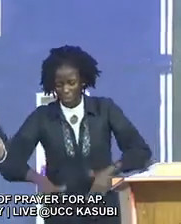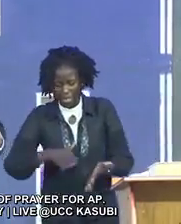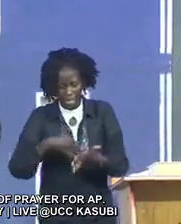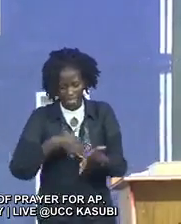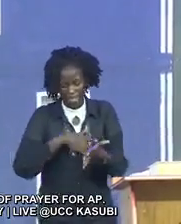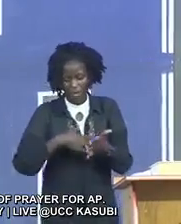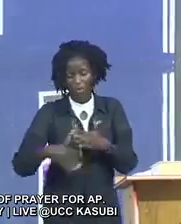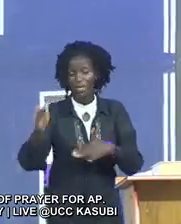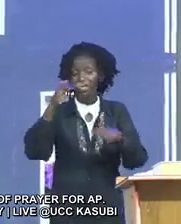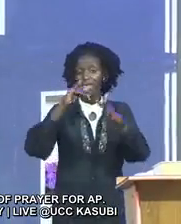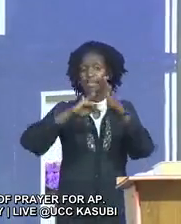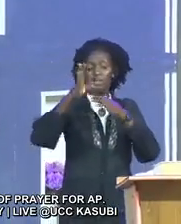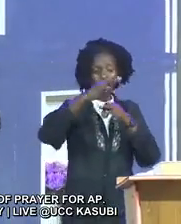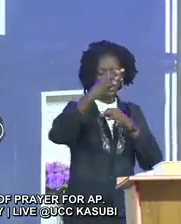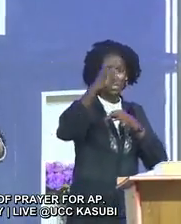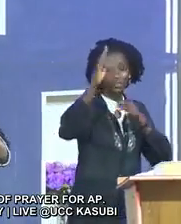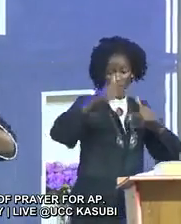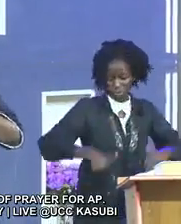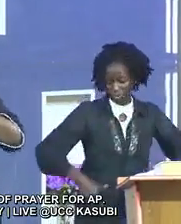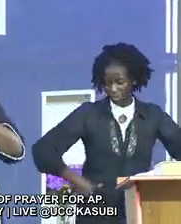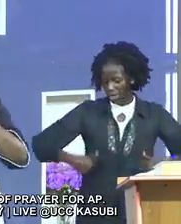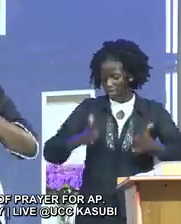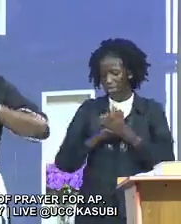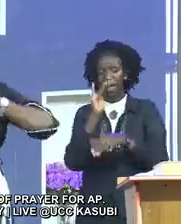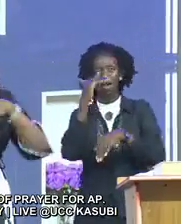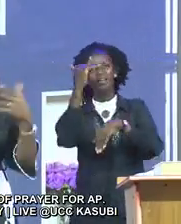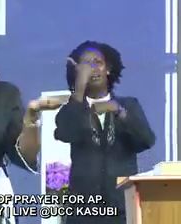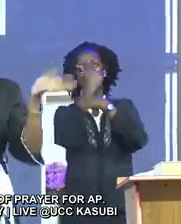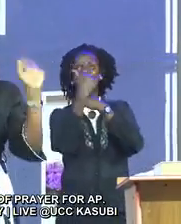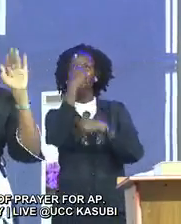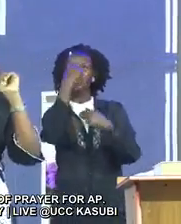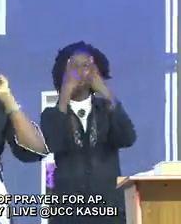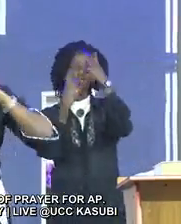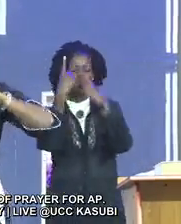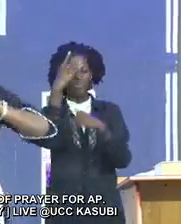Mumulamu bw'omwoyo Muringa bw'ebuuza